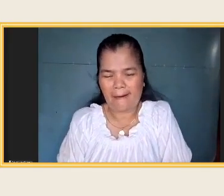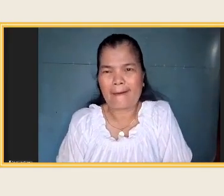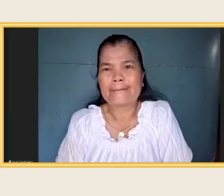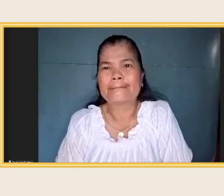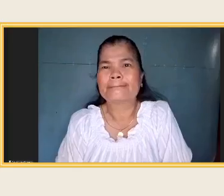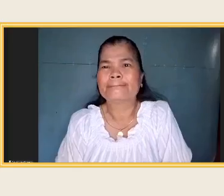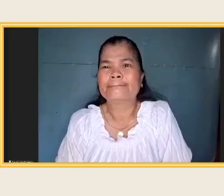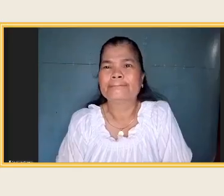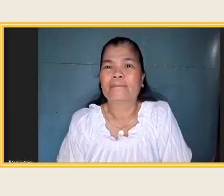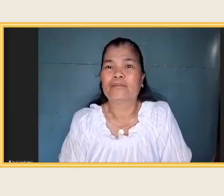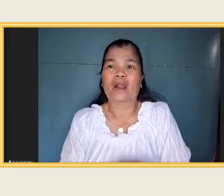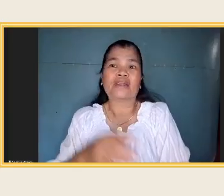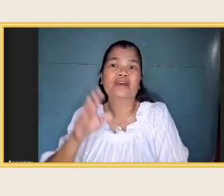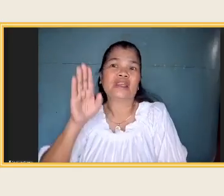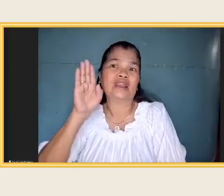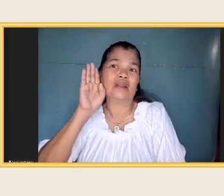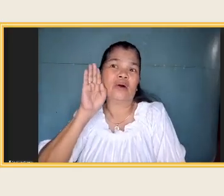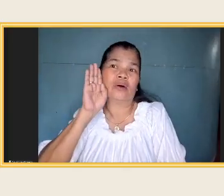please.